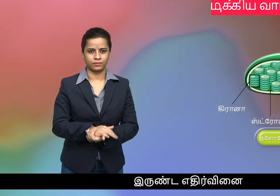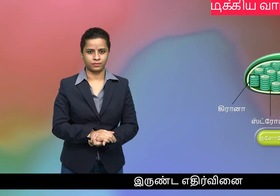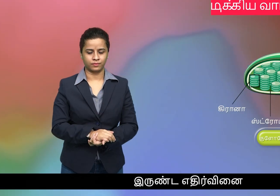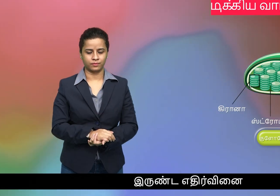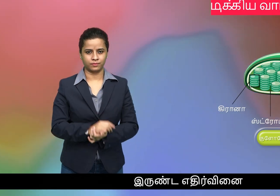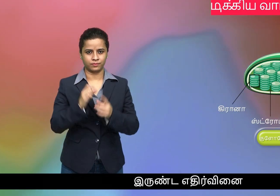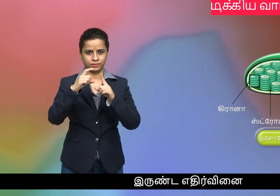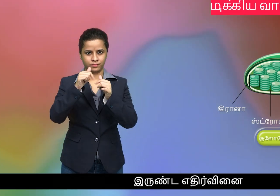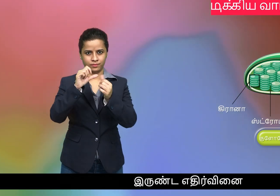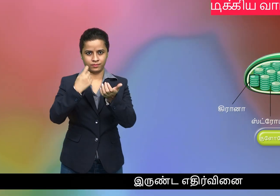இருண்ட எதிர்வினை,